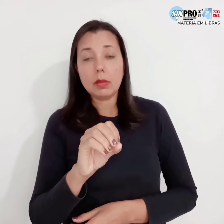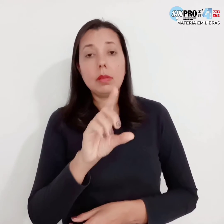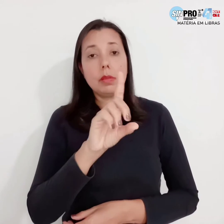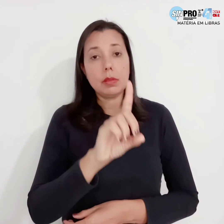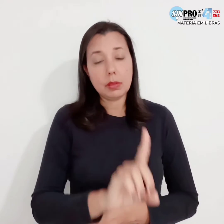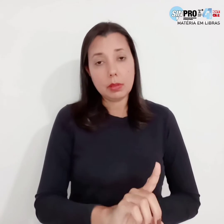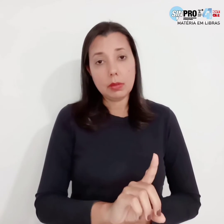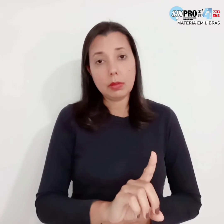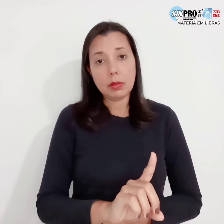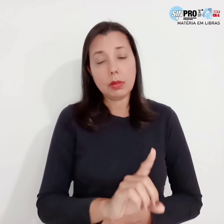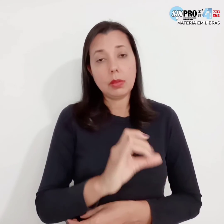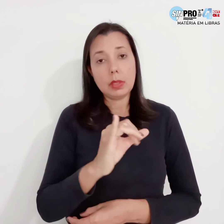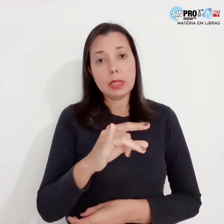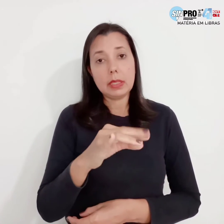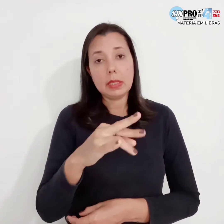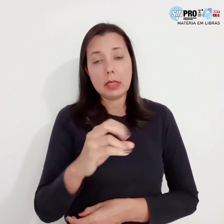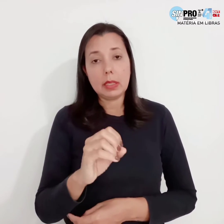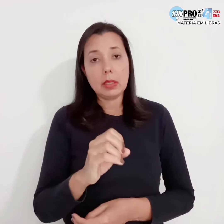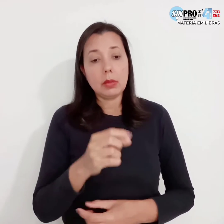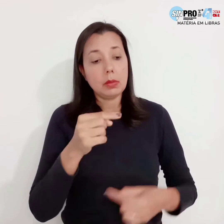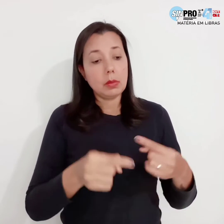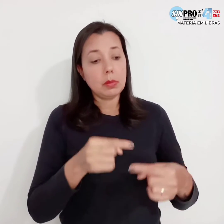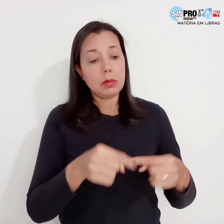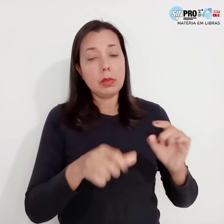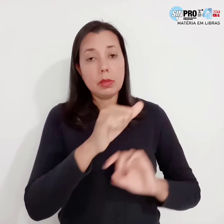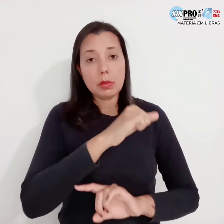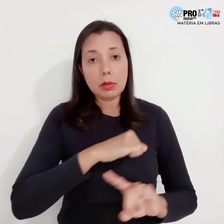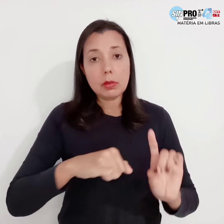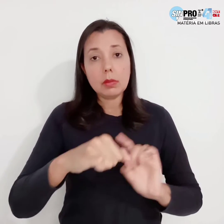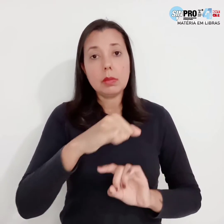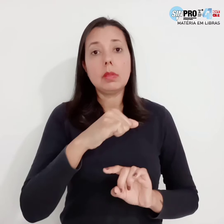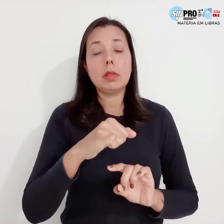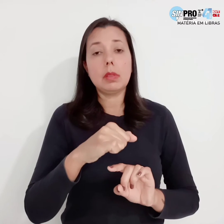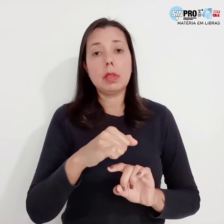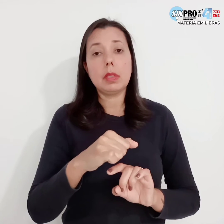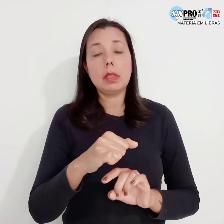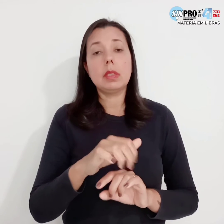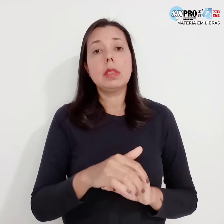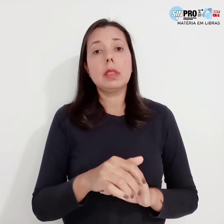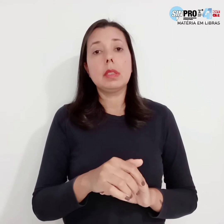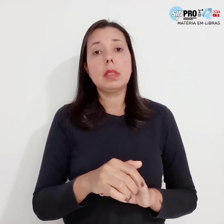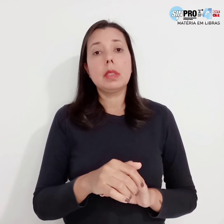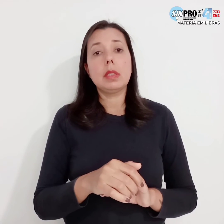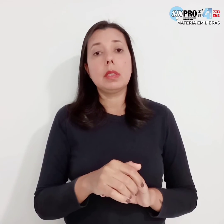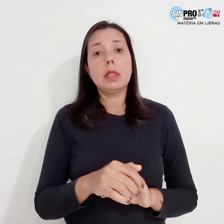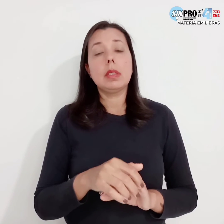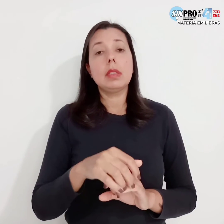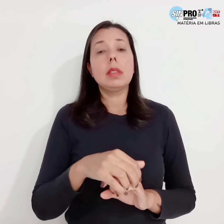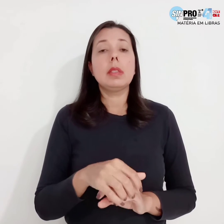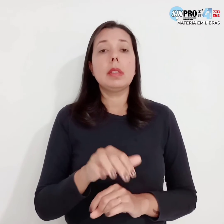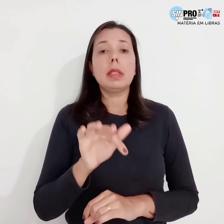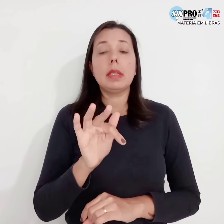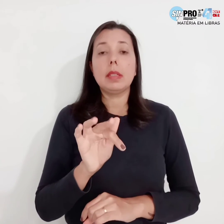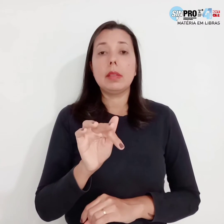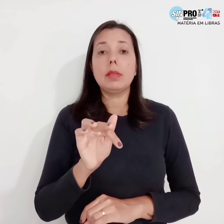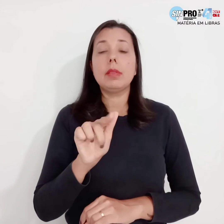do Centro de Políticas Sociais da Fundação Getúlio Vargas, cunhou o